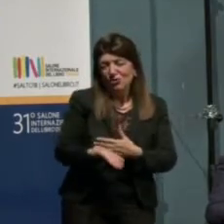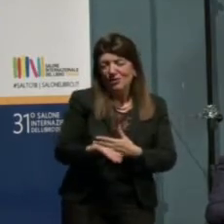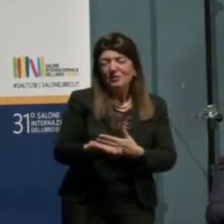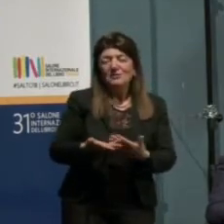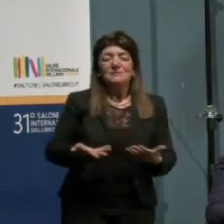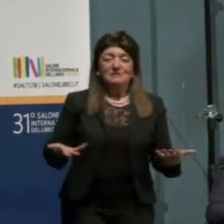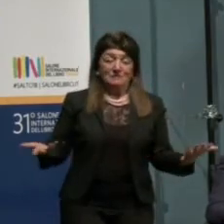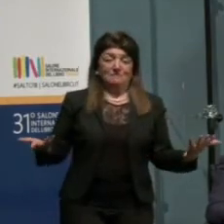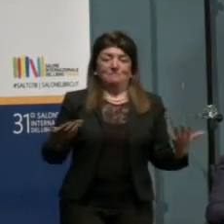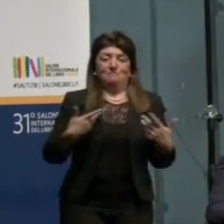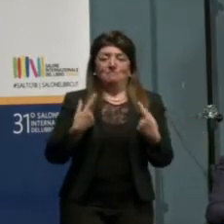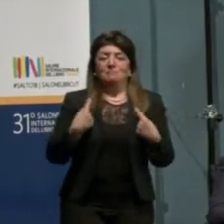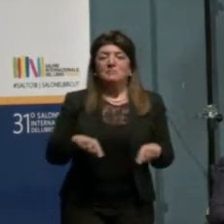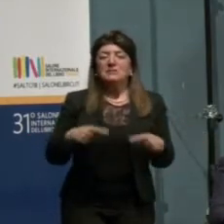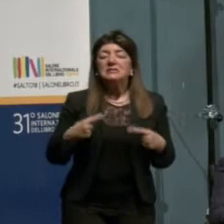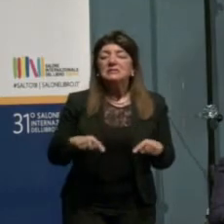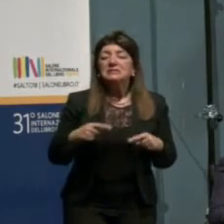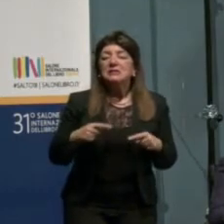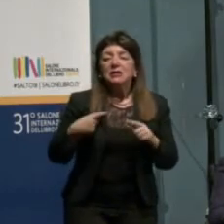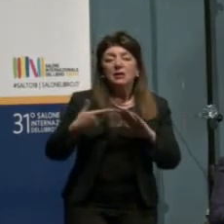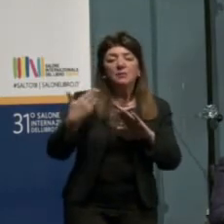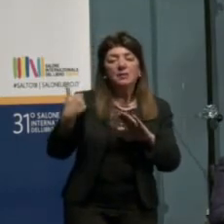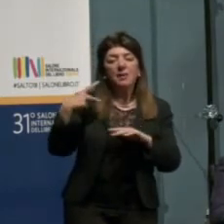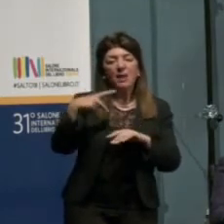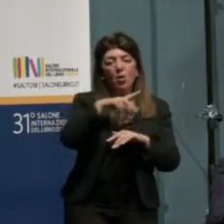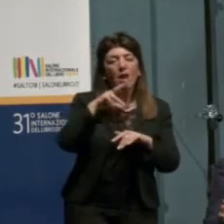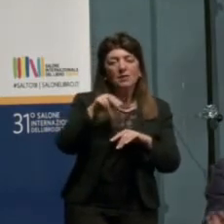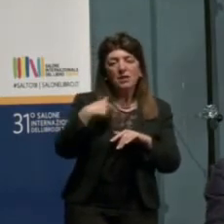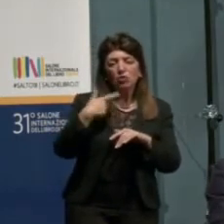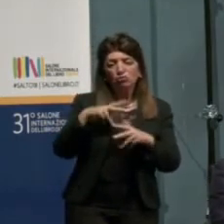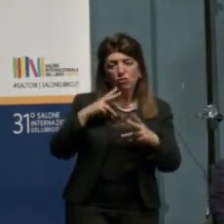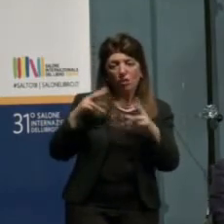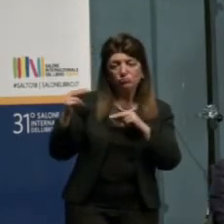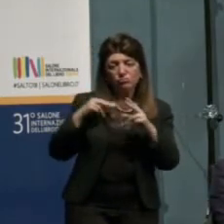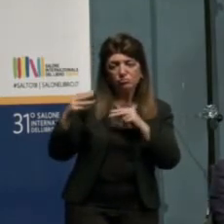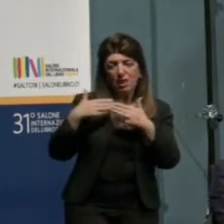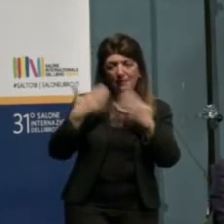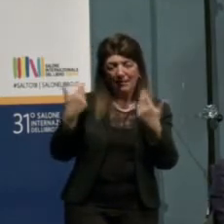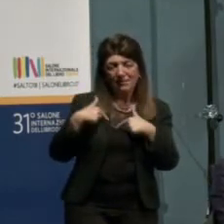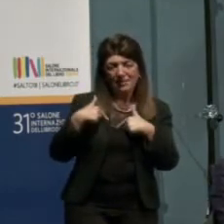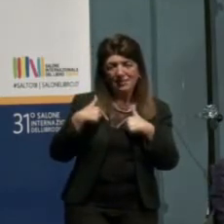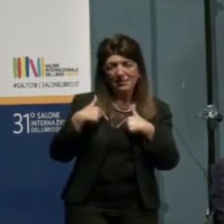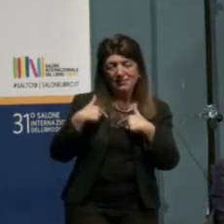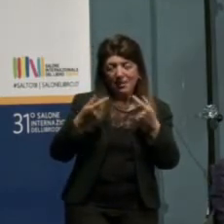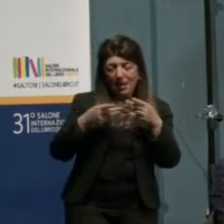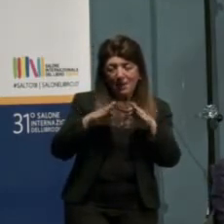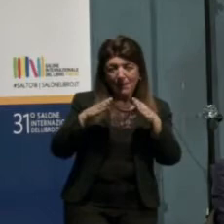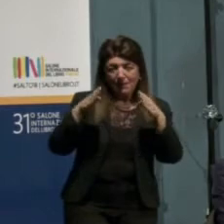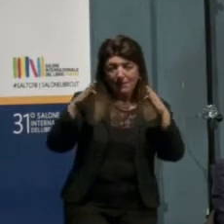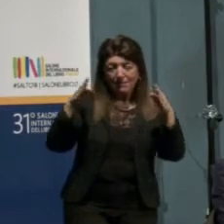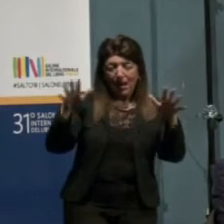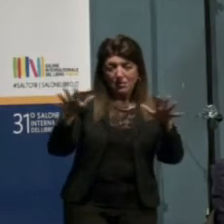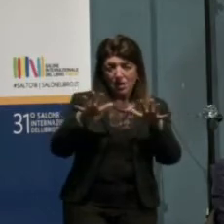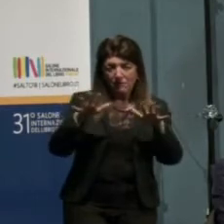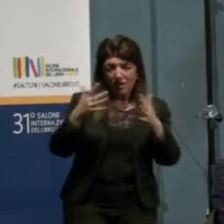quello che è appunto come diceva paolo e come ci siamo dette stamattina alla luce di queste terrificanti nuove